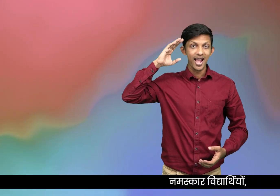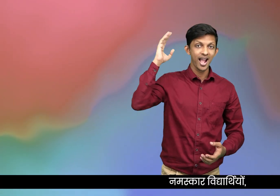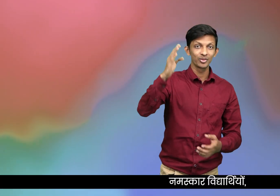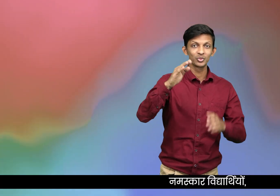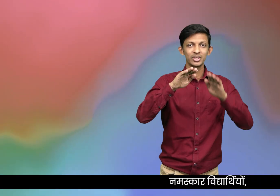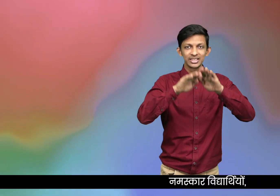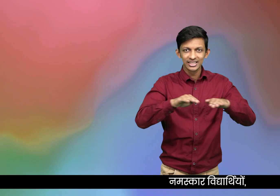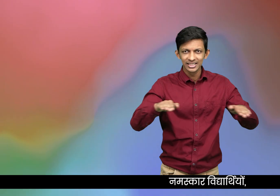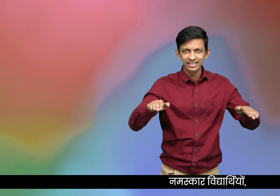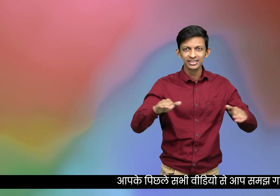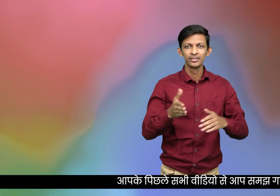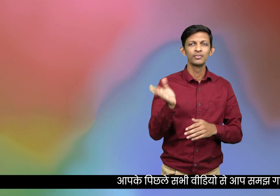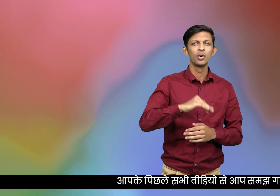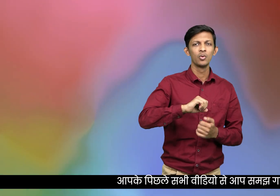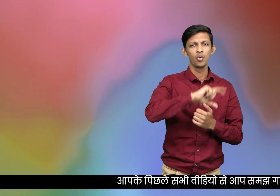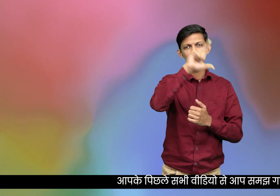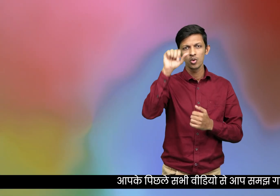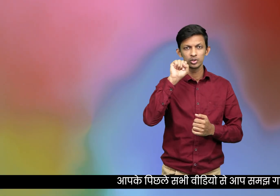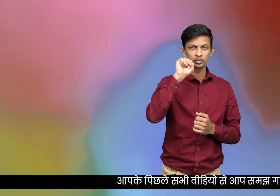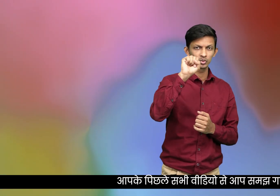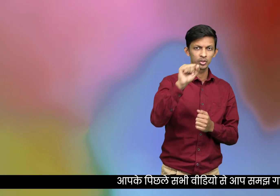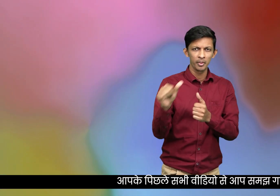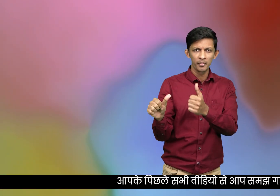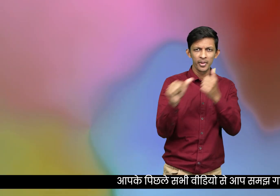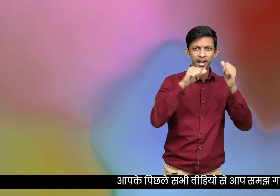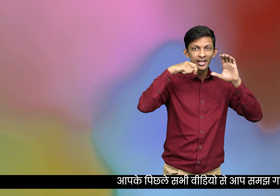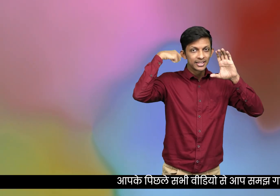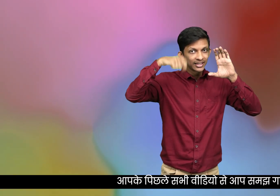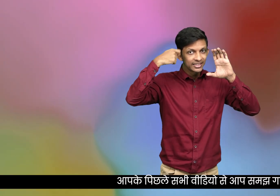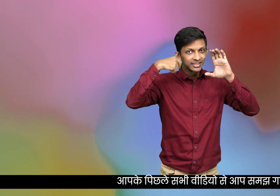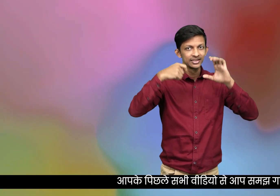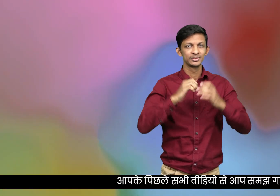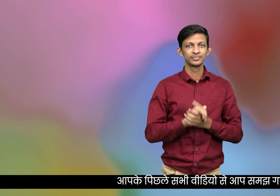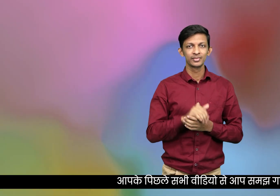नमस्कार विद्यार्थियों, आपके पिछले सभी वीडियो से आप समझ गए कि